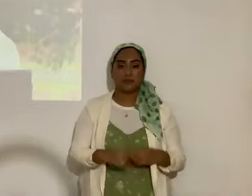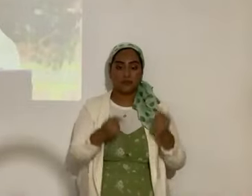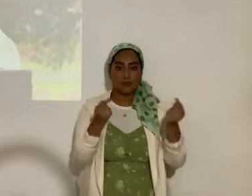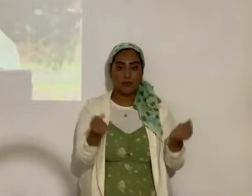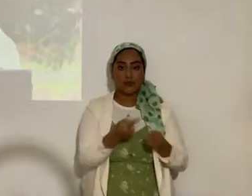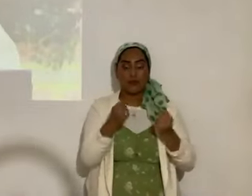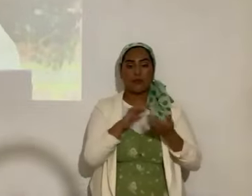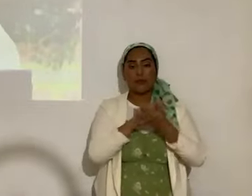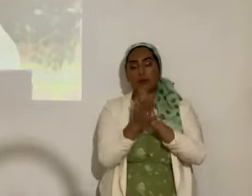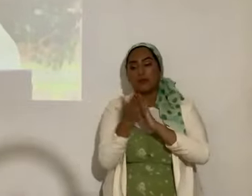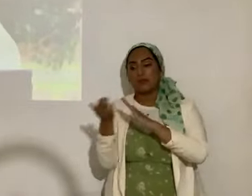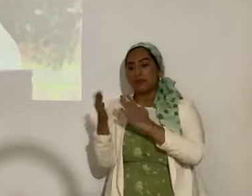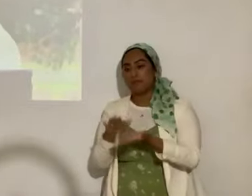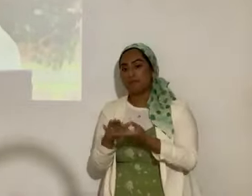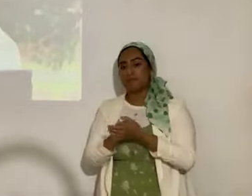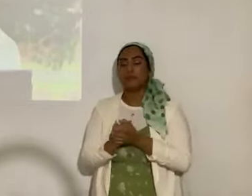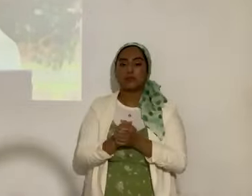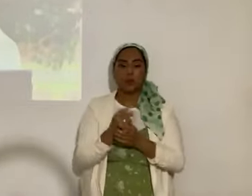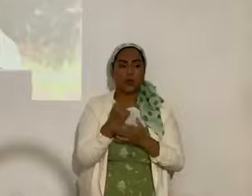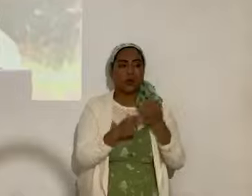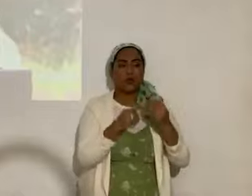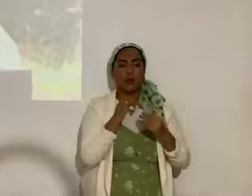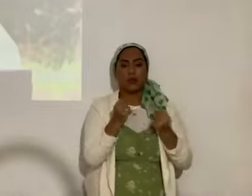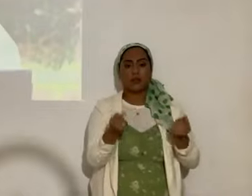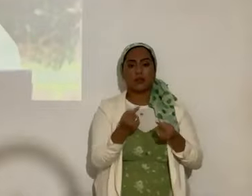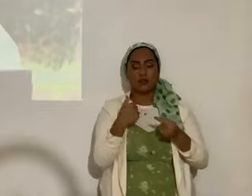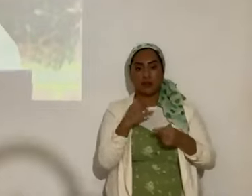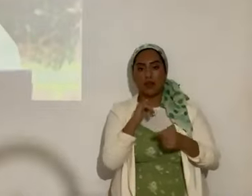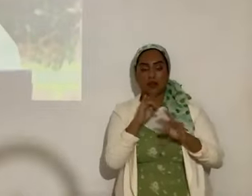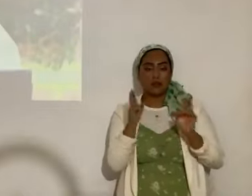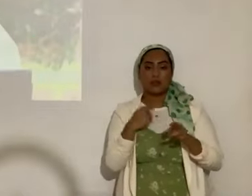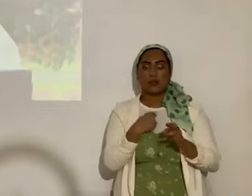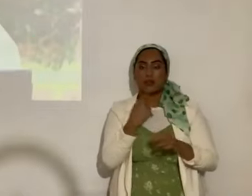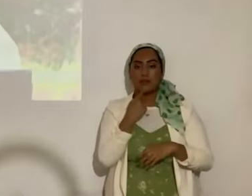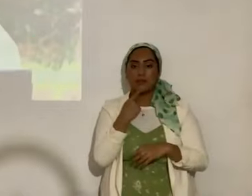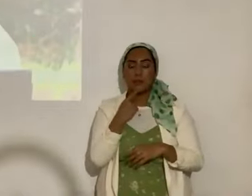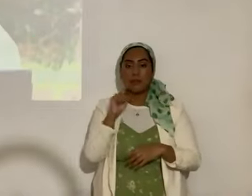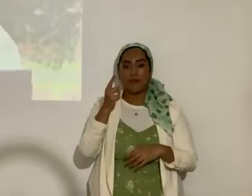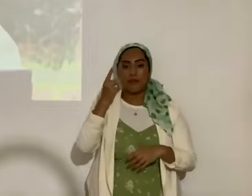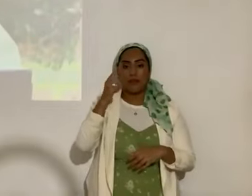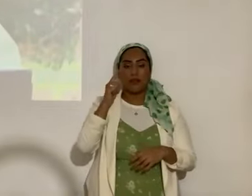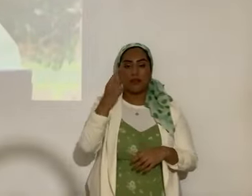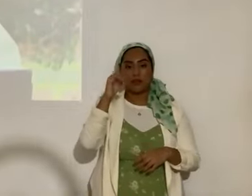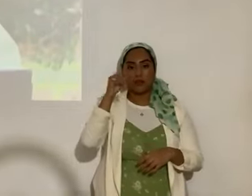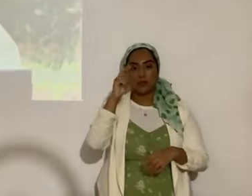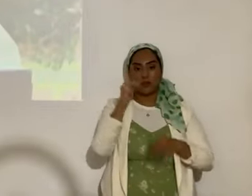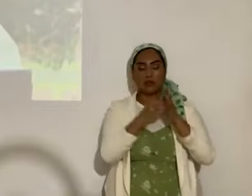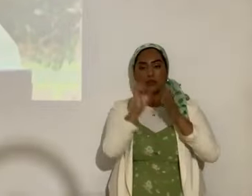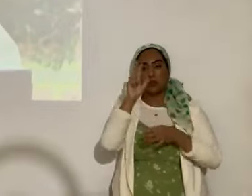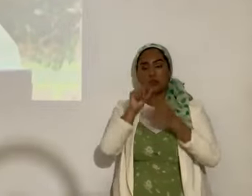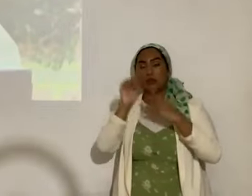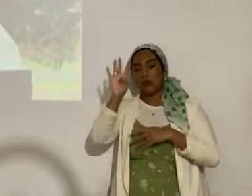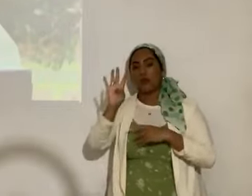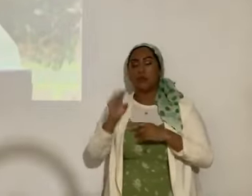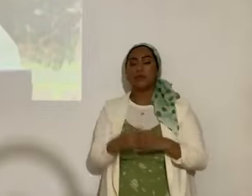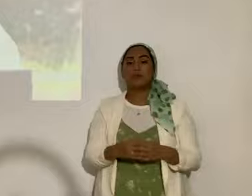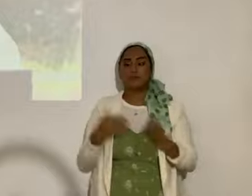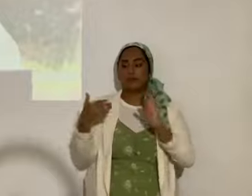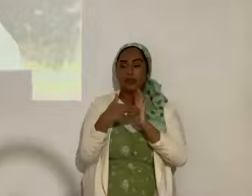el pecado lleva muerte Qué es el pecado ya lo dije hace un momento primero de Juan tres cuatro Pues el pecado es la infracción